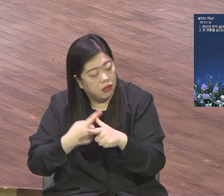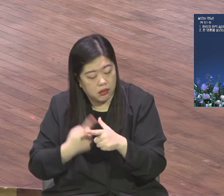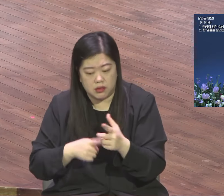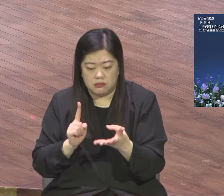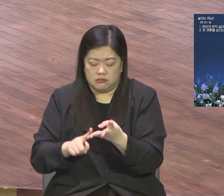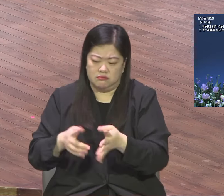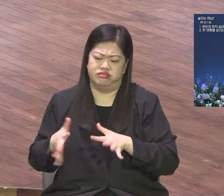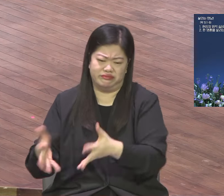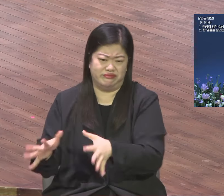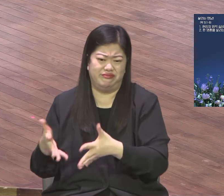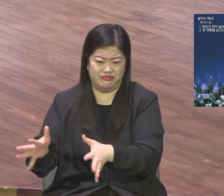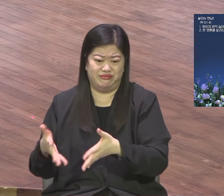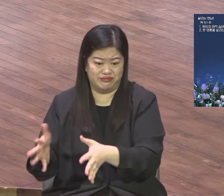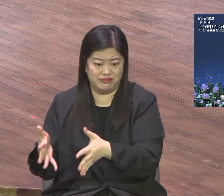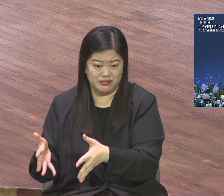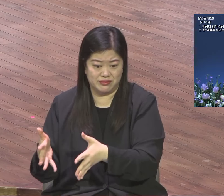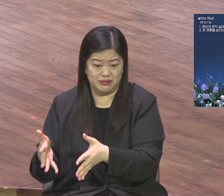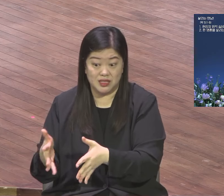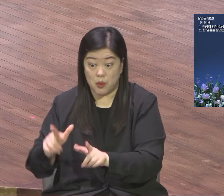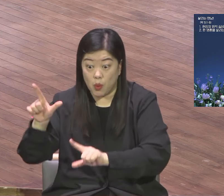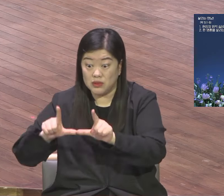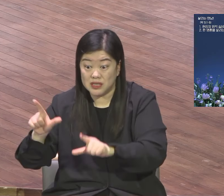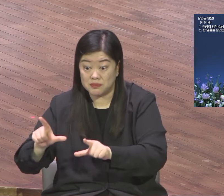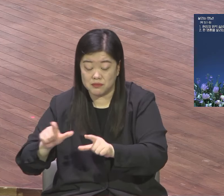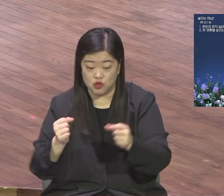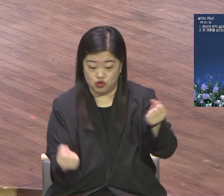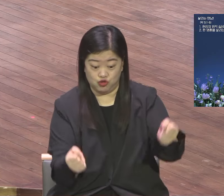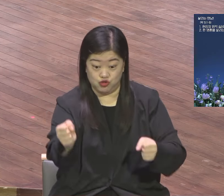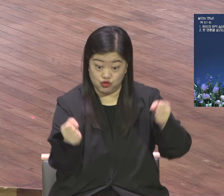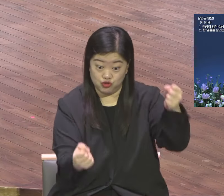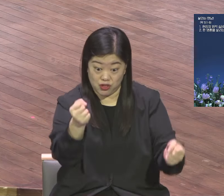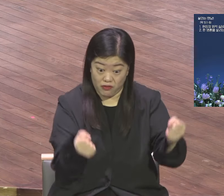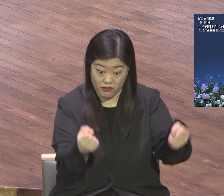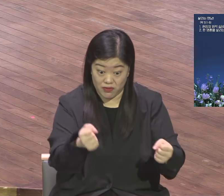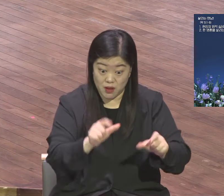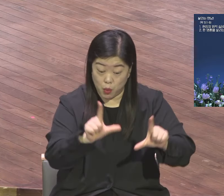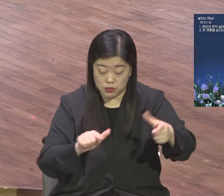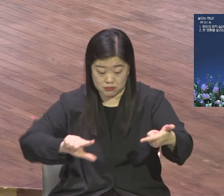건강하지 못한 교회 모습이 버스 안과 같다 그랬어.